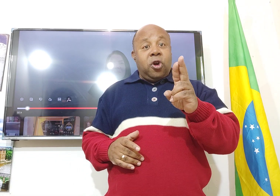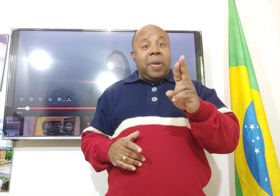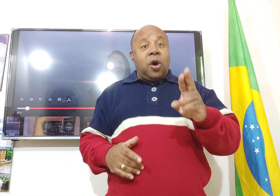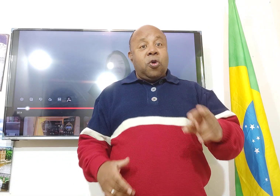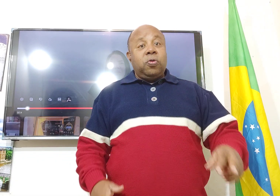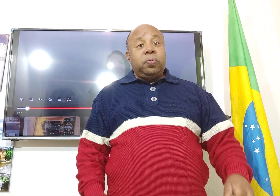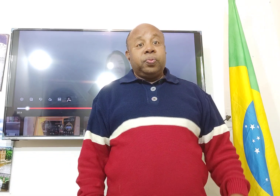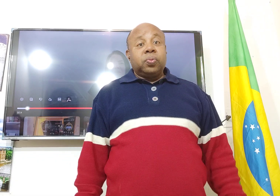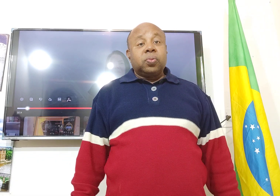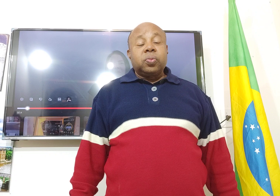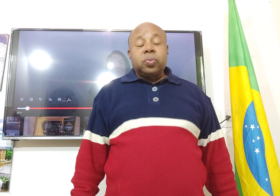Formal.